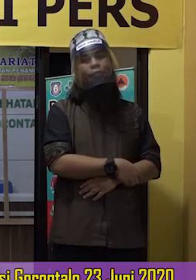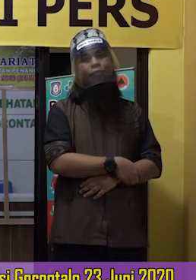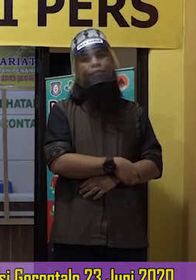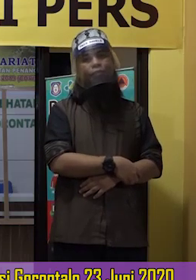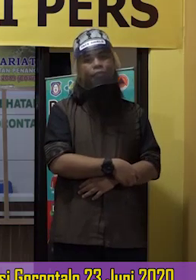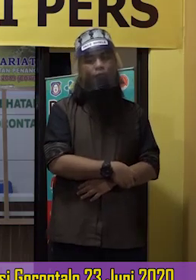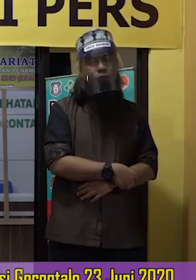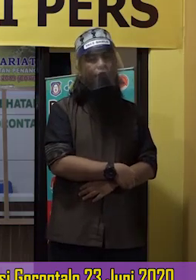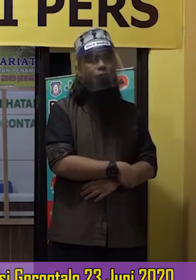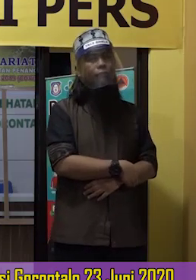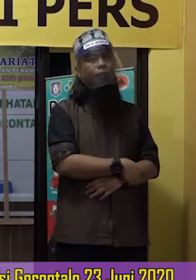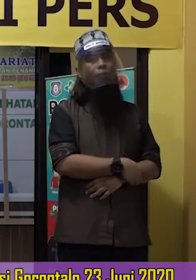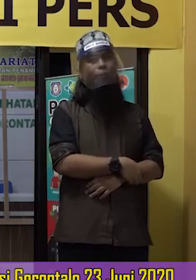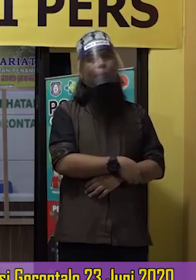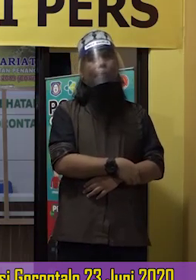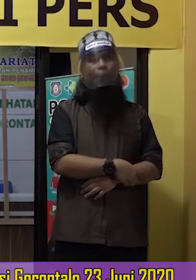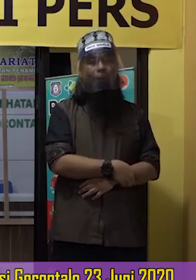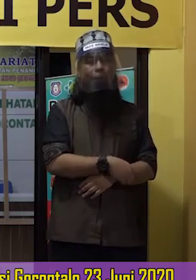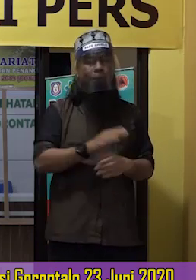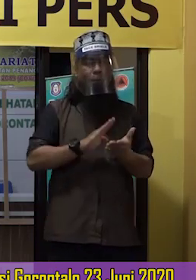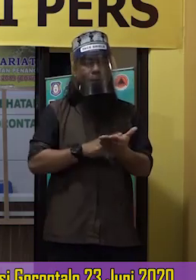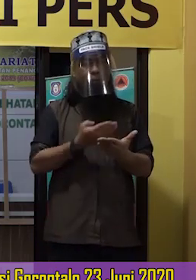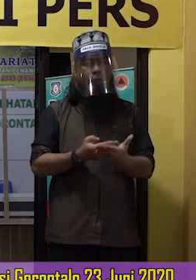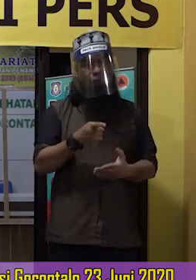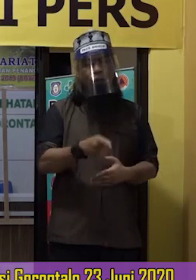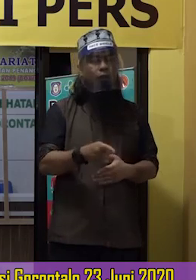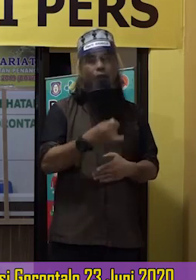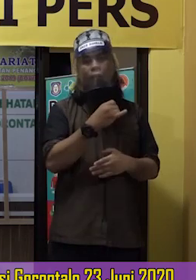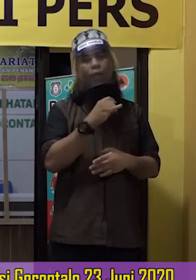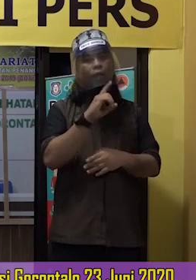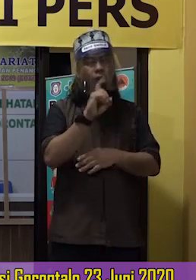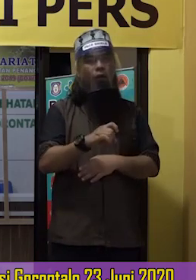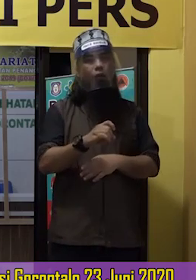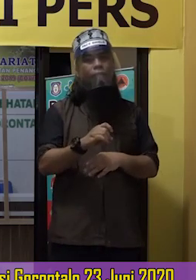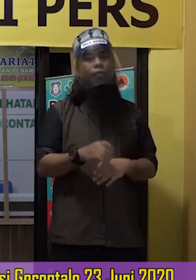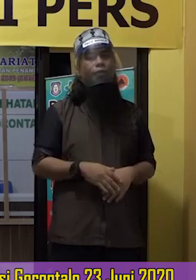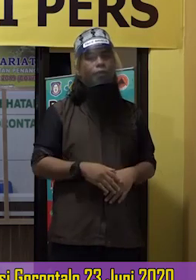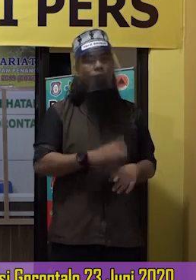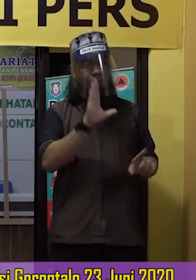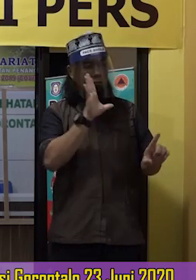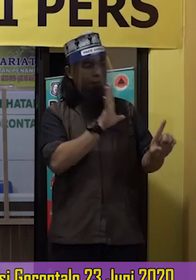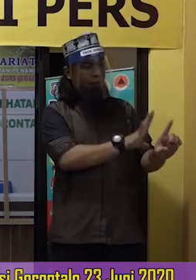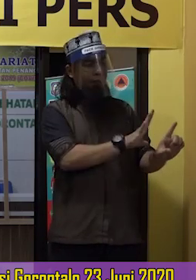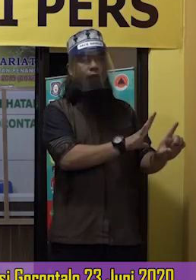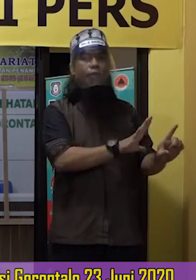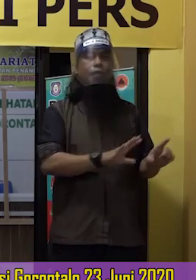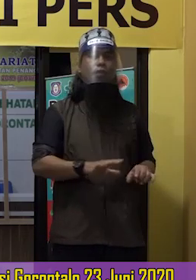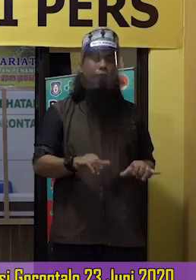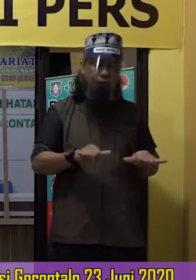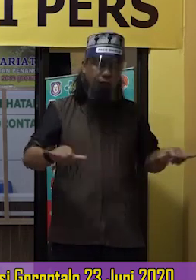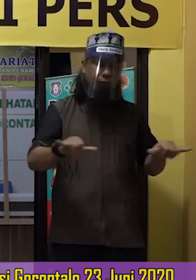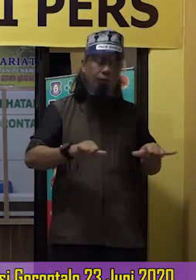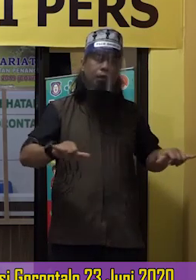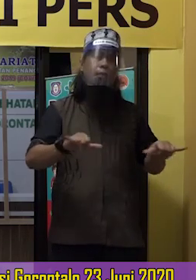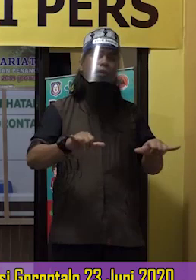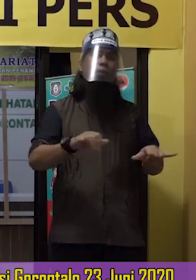ini tentu diawasi oleh keluarga yang ada di rumah bersama dengan puskesmas, bersama dengan pemerintah